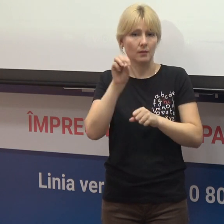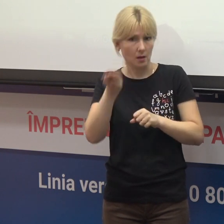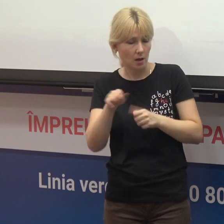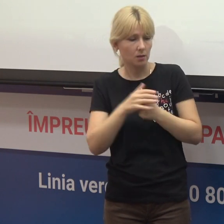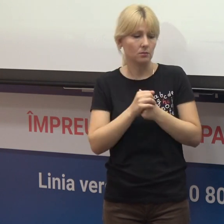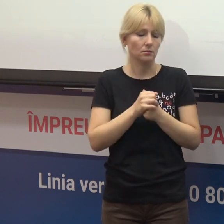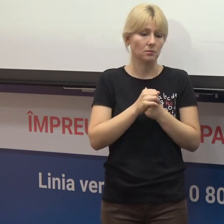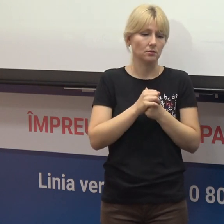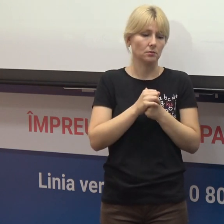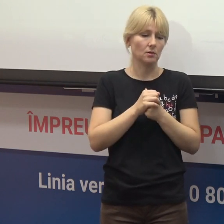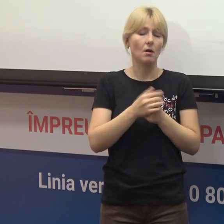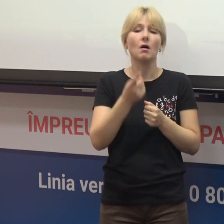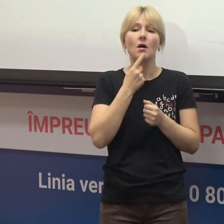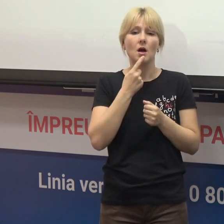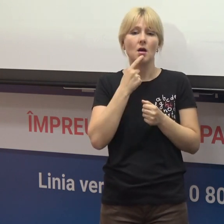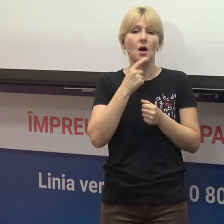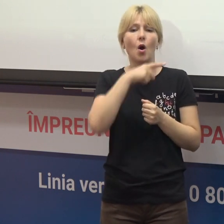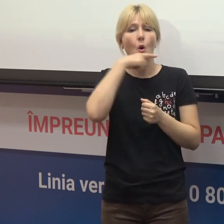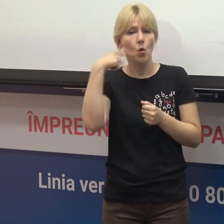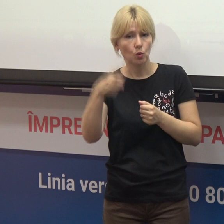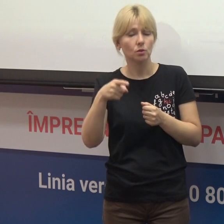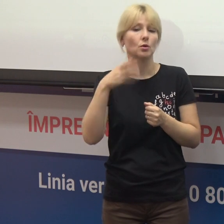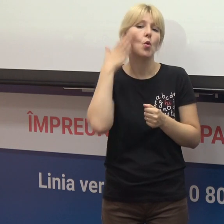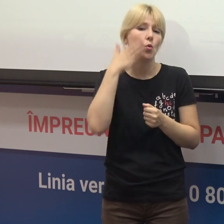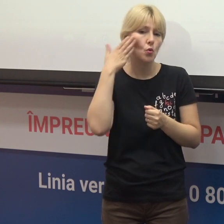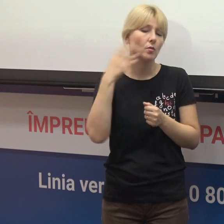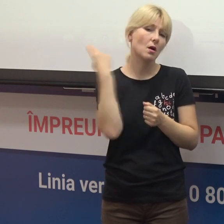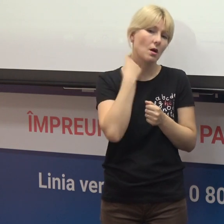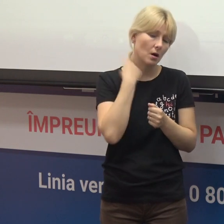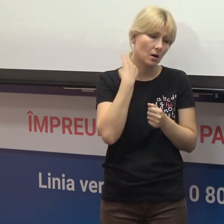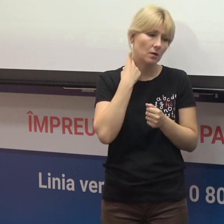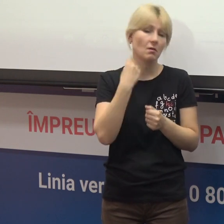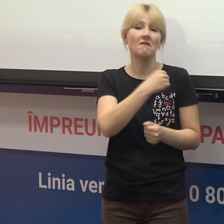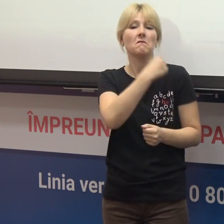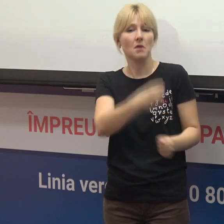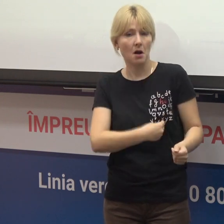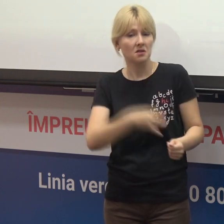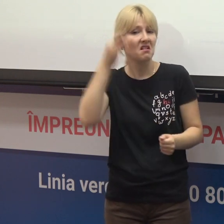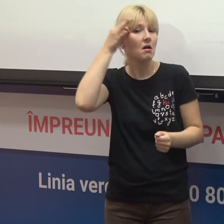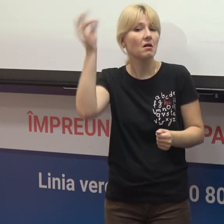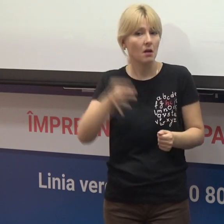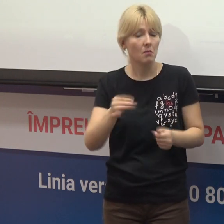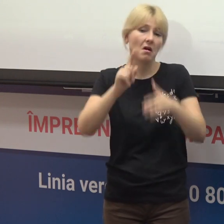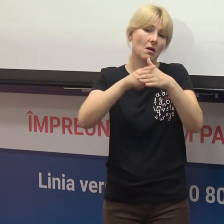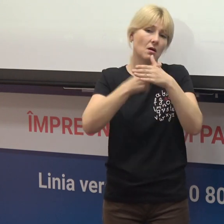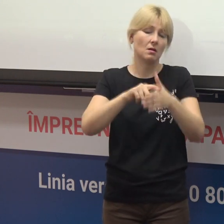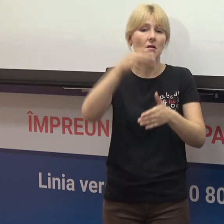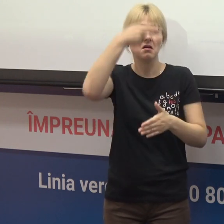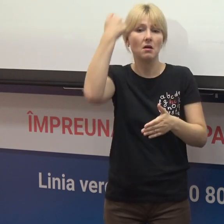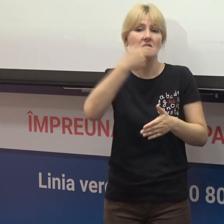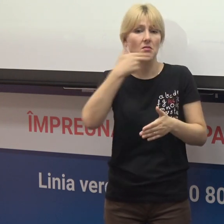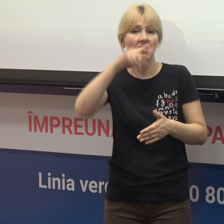prezentat în una din limbile rusă, engleză, franceză, germană, italiană sau română.